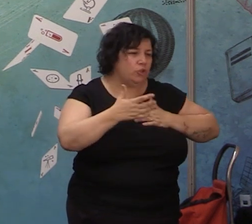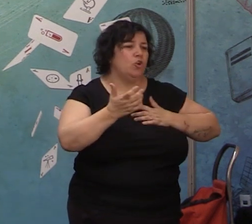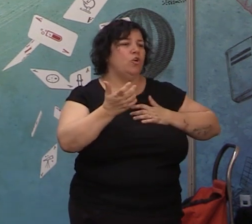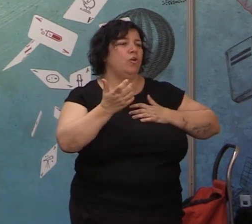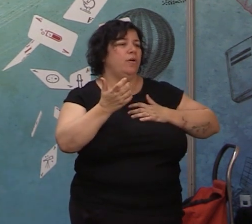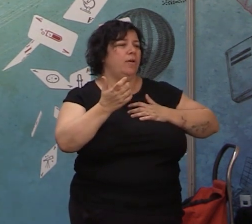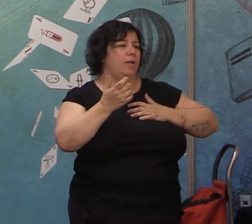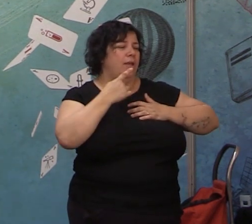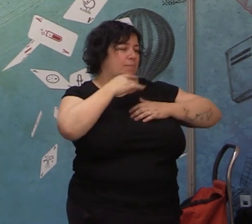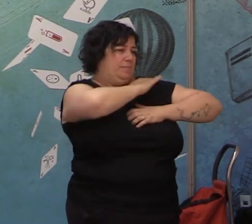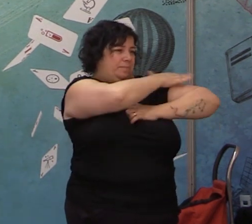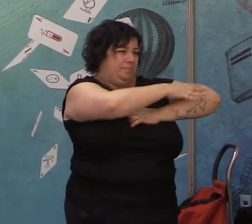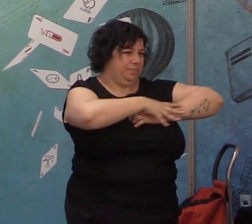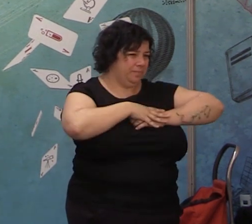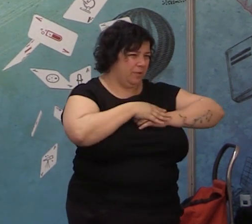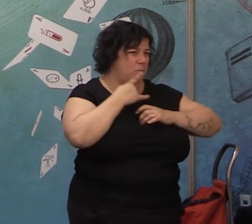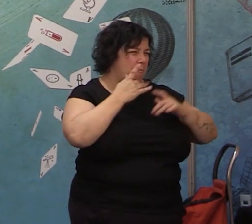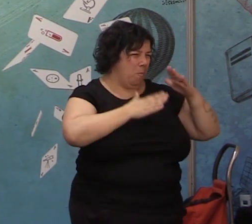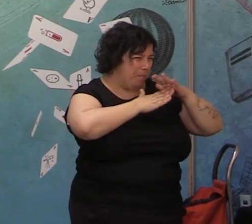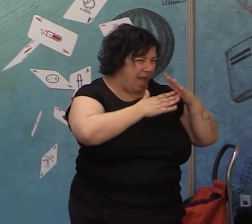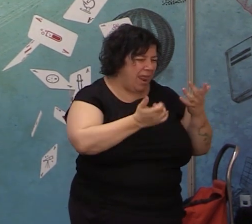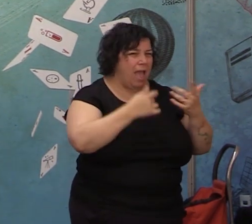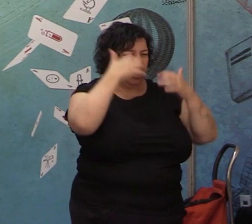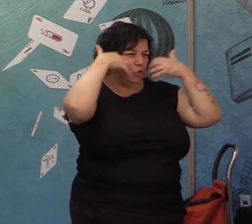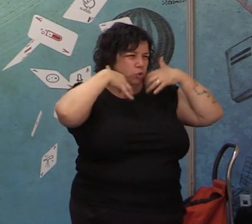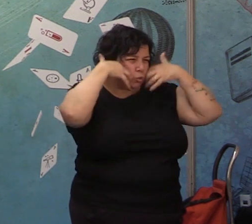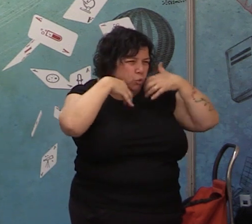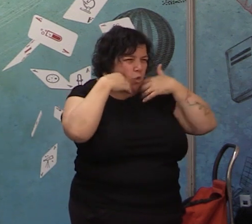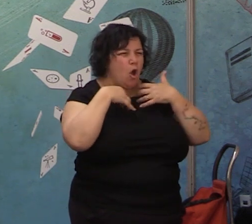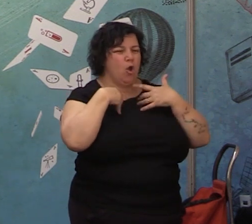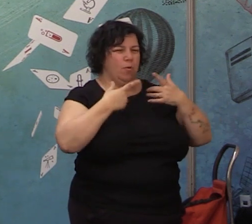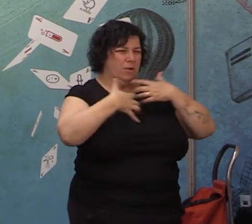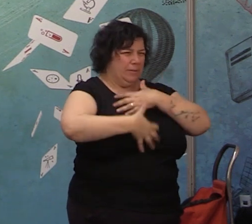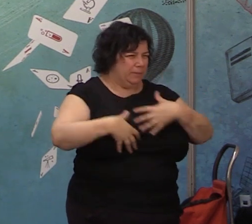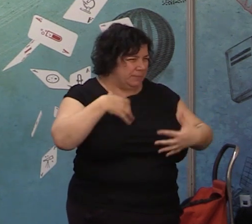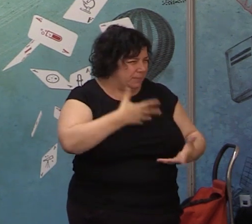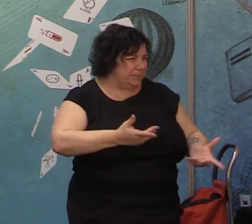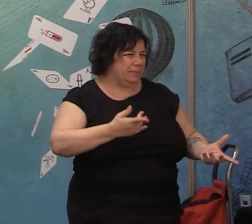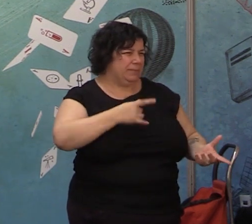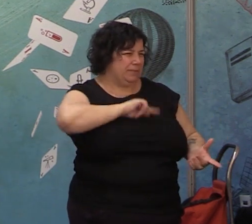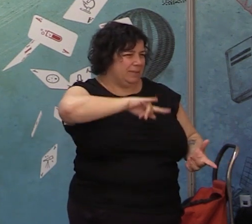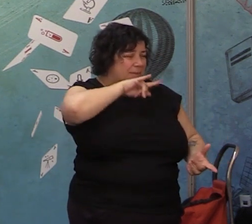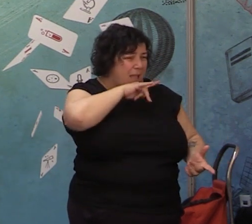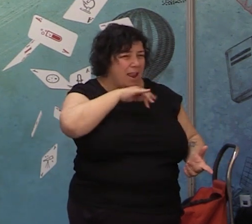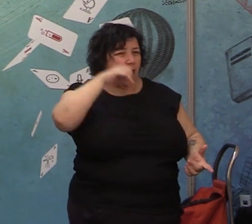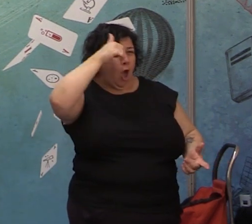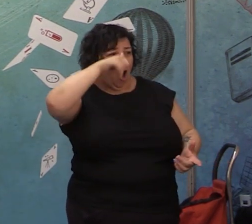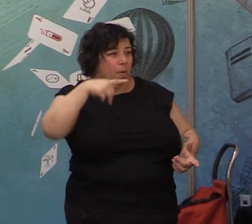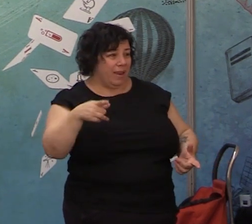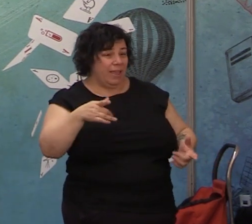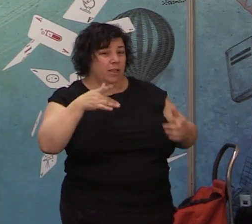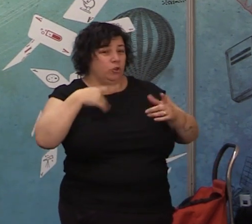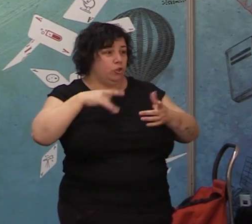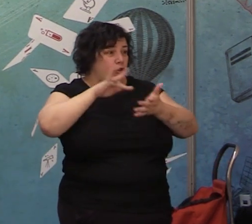irradia al brazo izquierdo, mucho sudor, mucho malestar. ¿Y los hombres qué pasa cuando